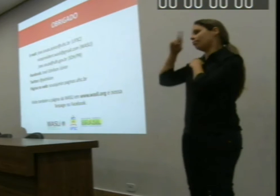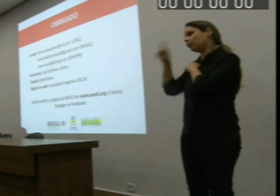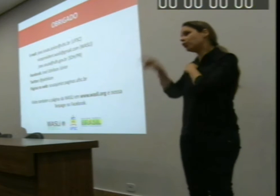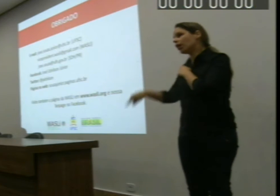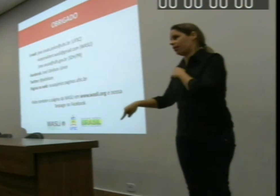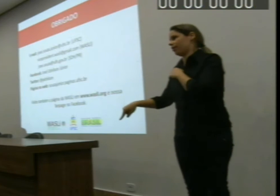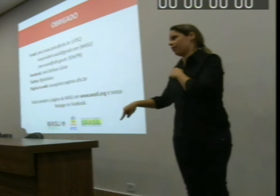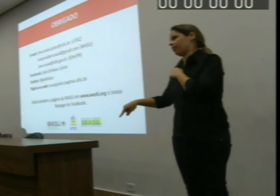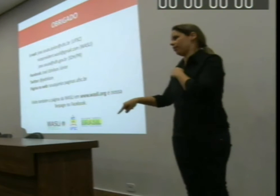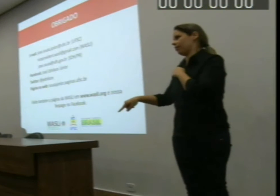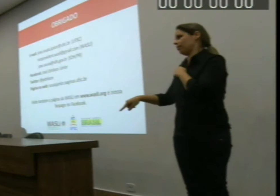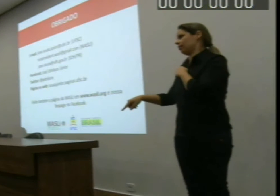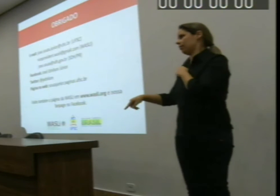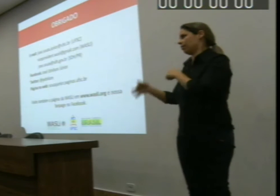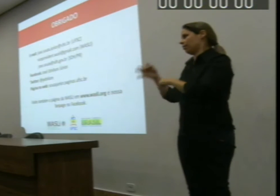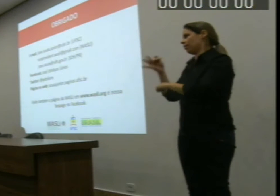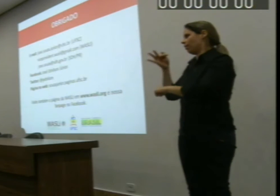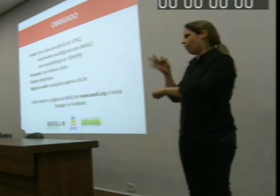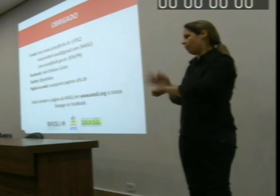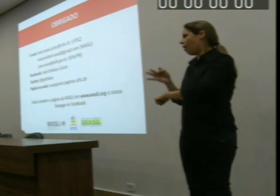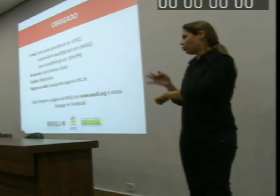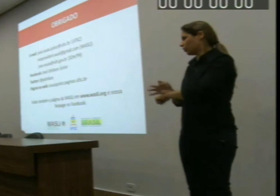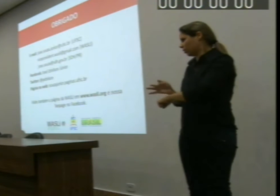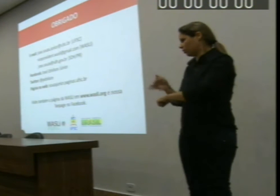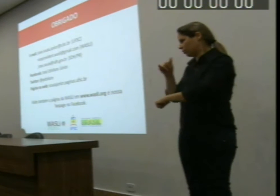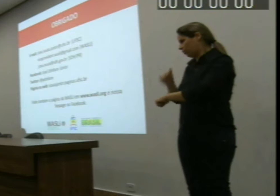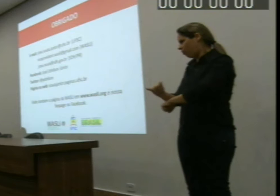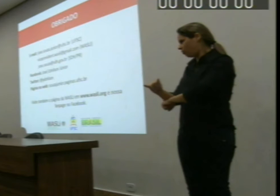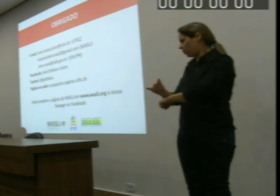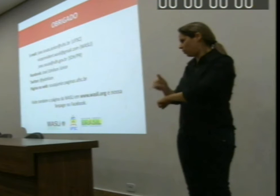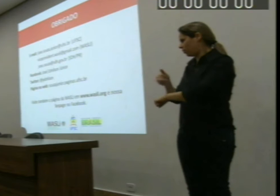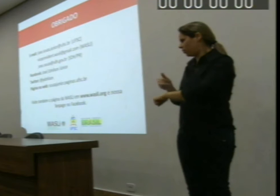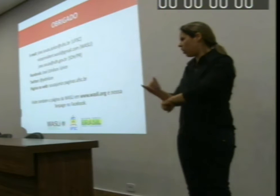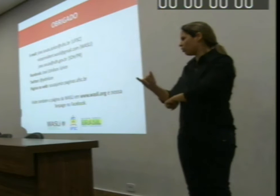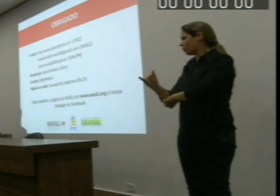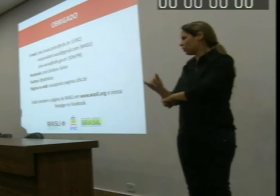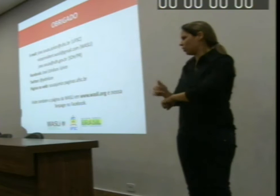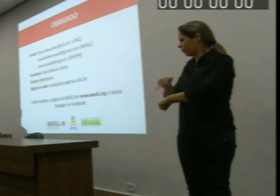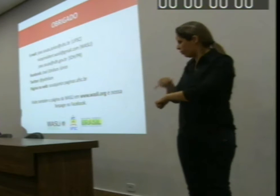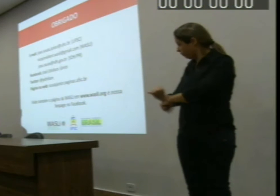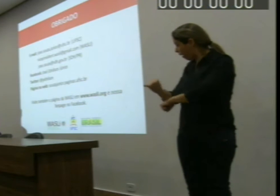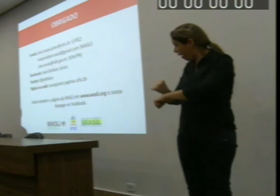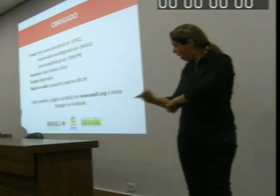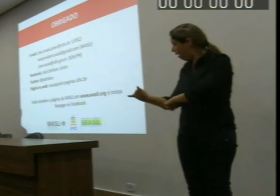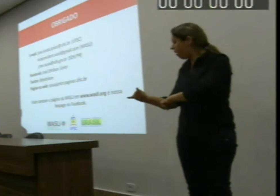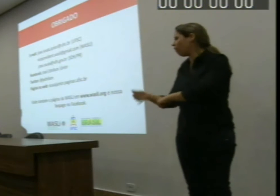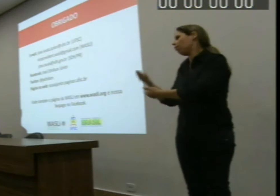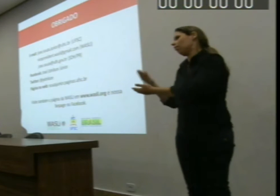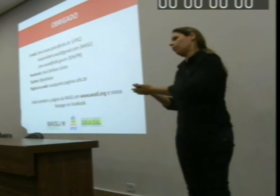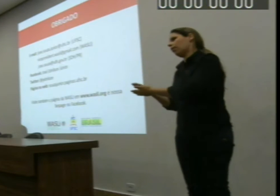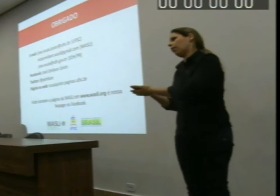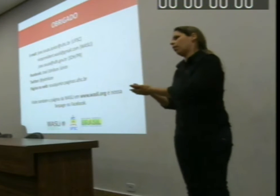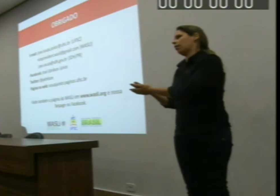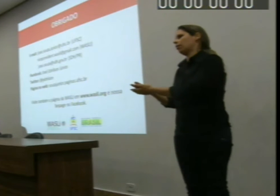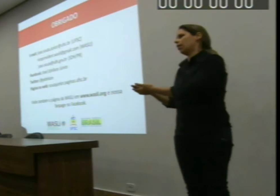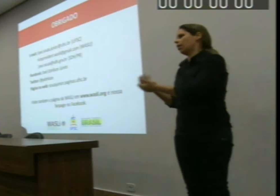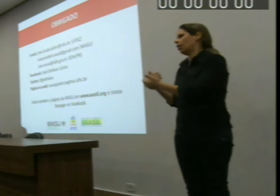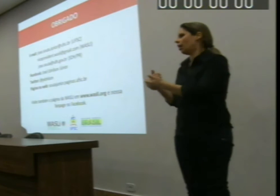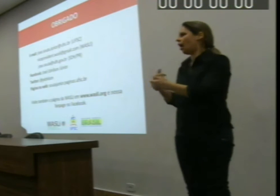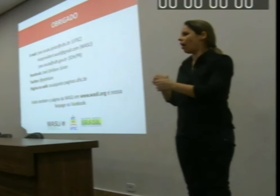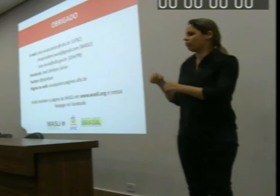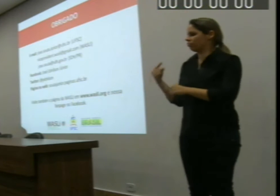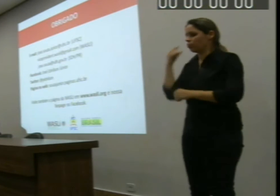administrativo é um problema que pode acontecer com qualquer servidor um servidor pode ter um servidor por exemplo dos serviços gerais que se recusa a